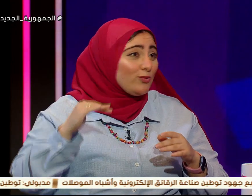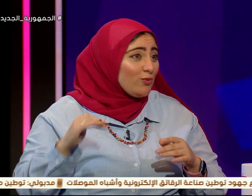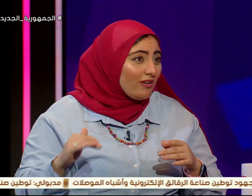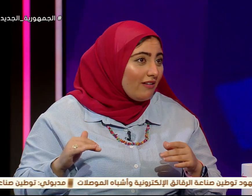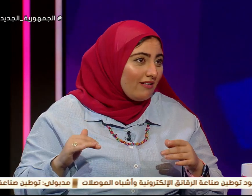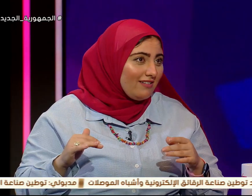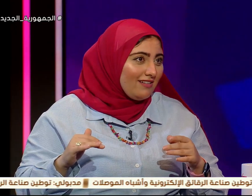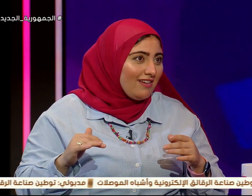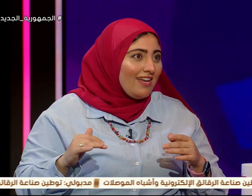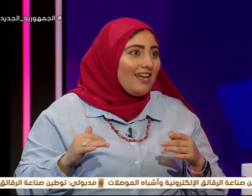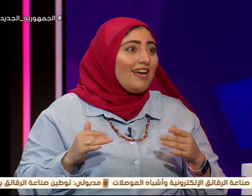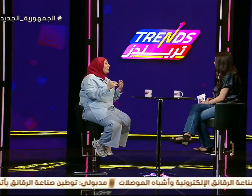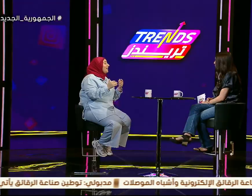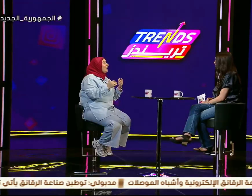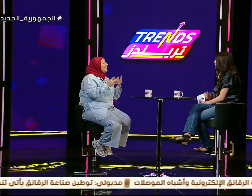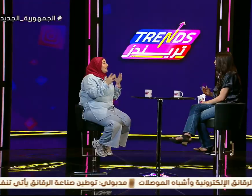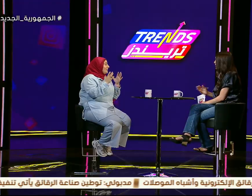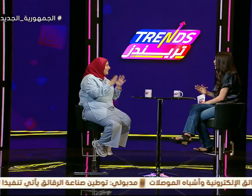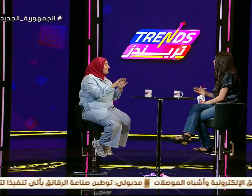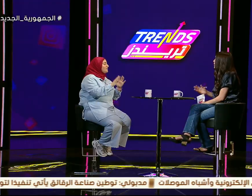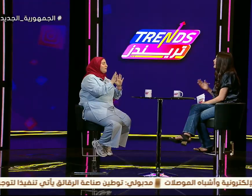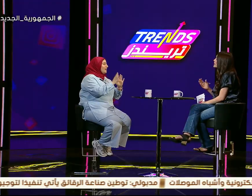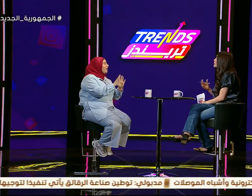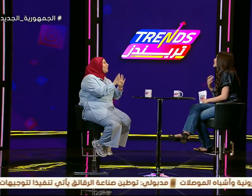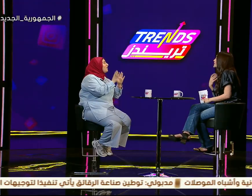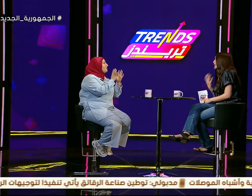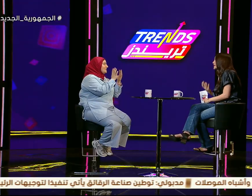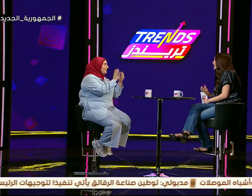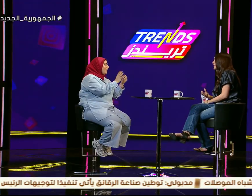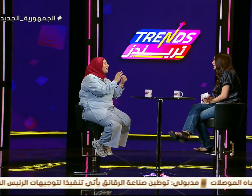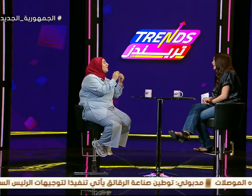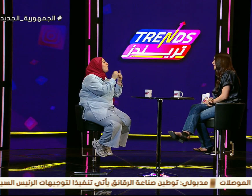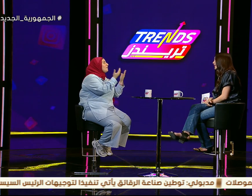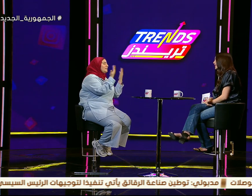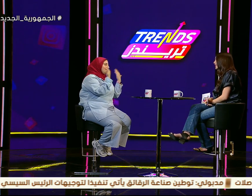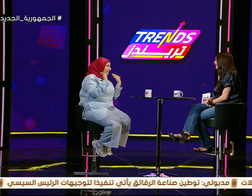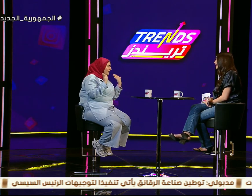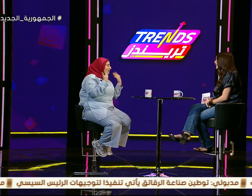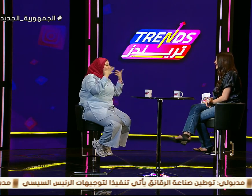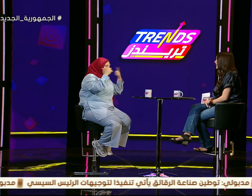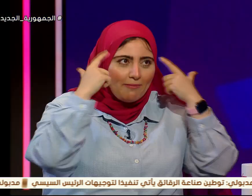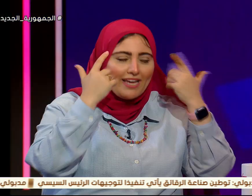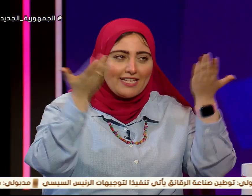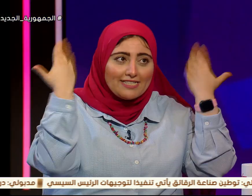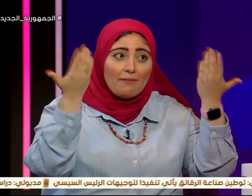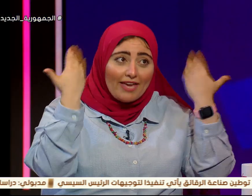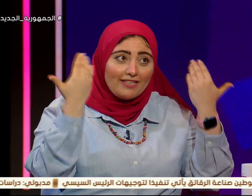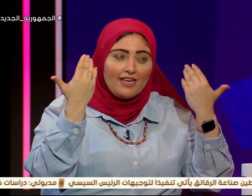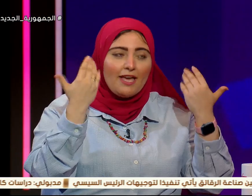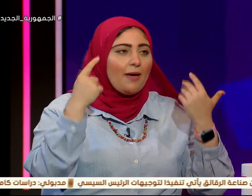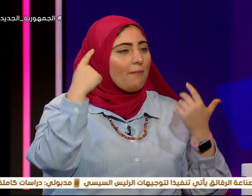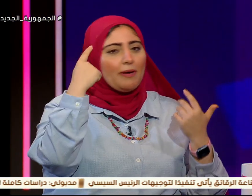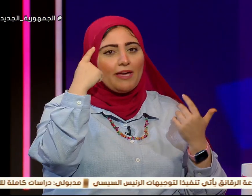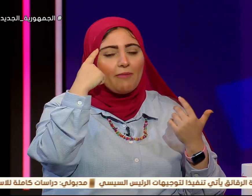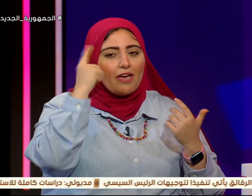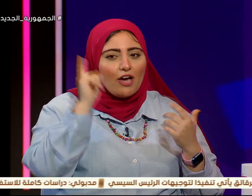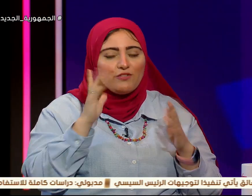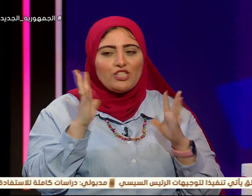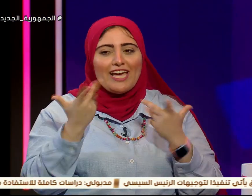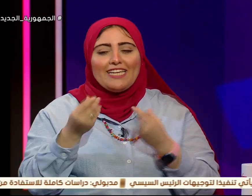كنت صغيره بس فعلا الناس وقتها كانوا بيتريقوا ولا انت كنت بتح زمان هو من زمان المجتمع كان زمان ما يعرفش يعني